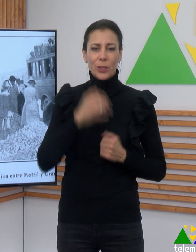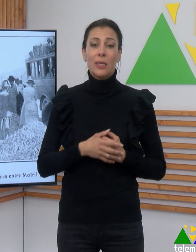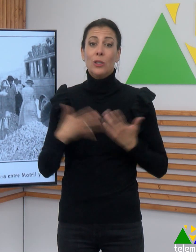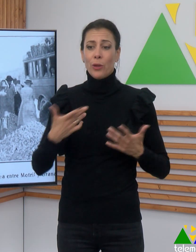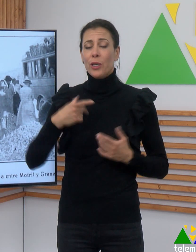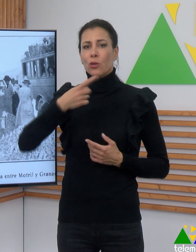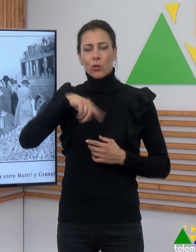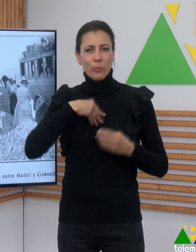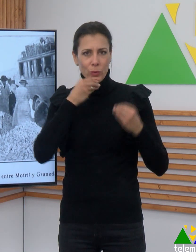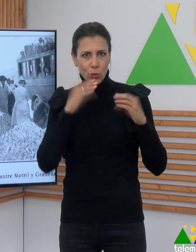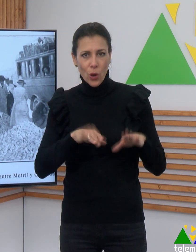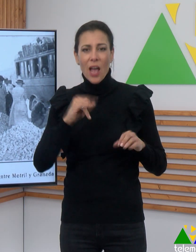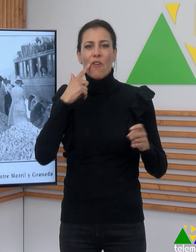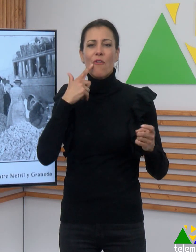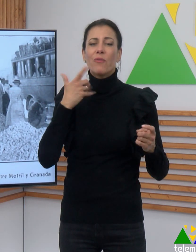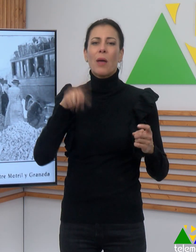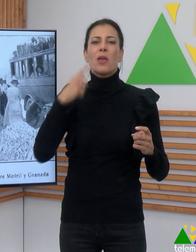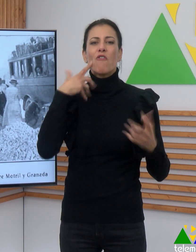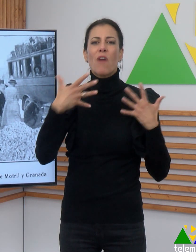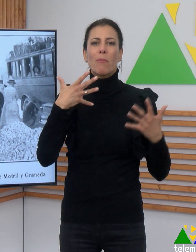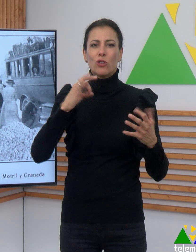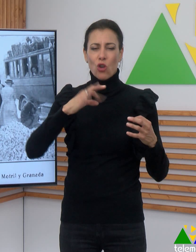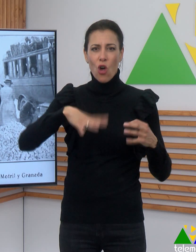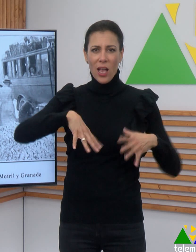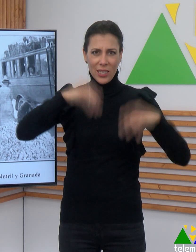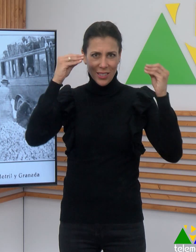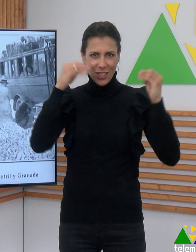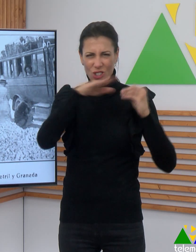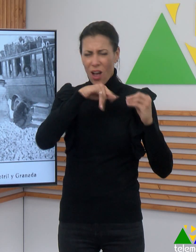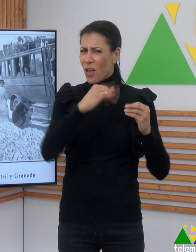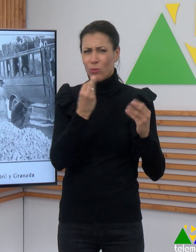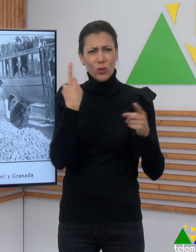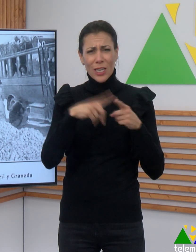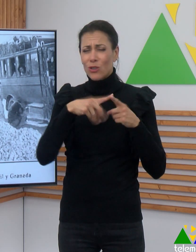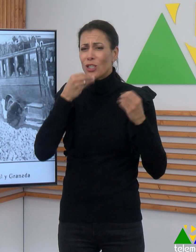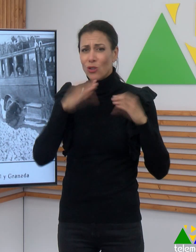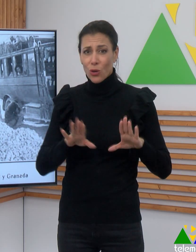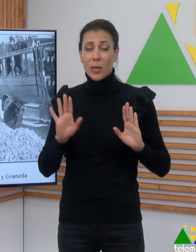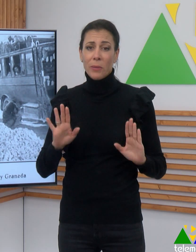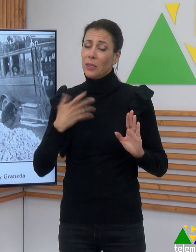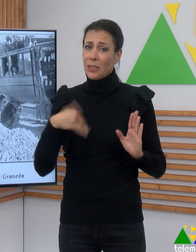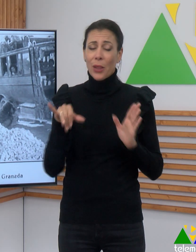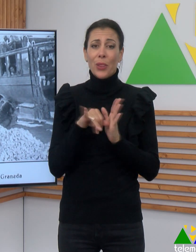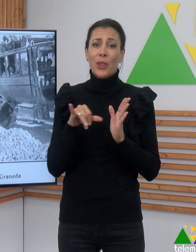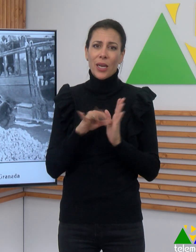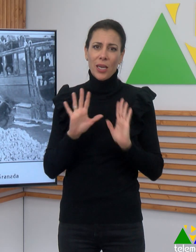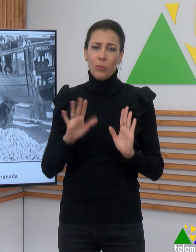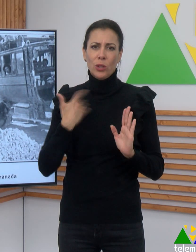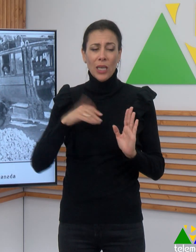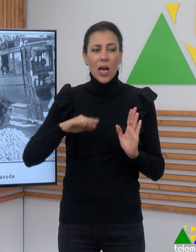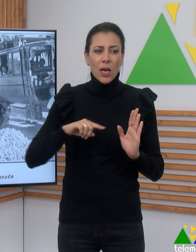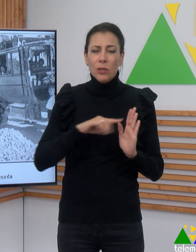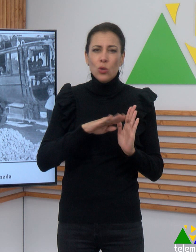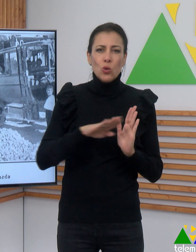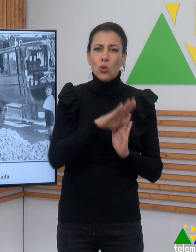su historia, ese famoso castillo de defensa que teníamos allí, muchas cosas, muchas historias. Pero bueno, nos estamos acercando, lógicamente hemos subido por la